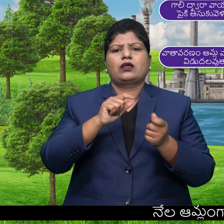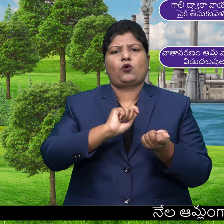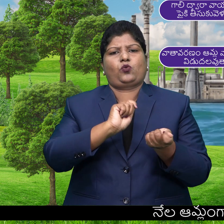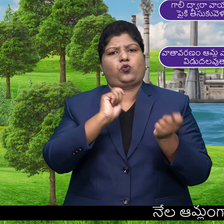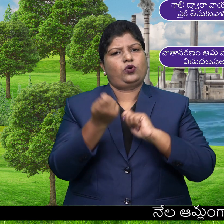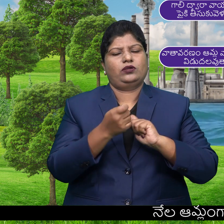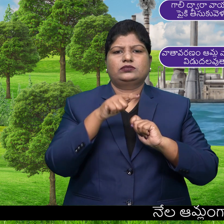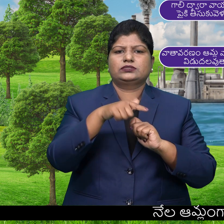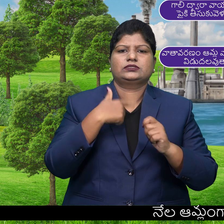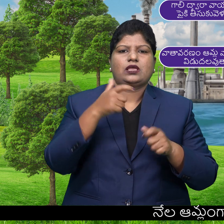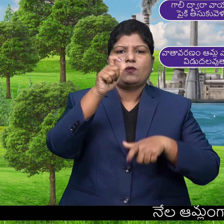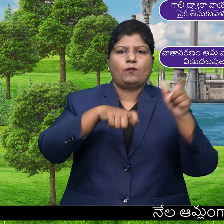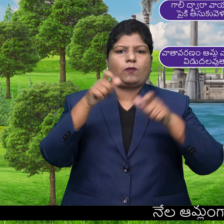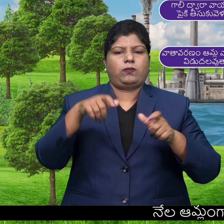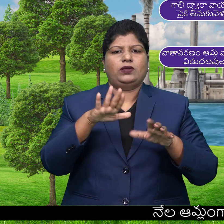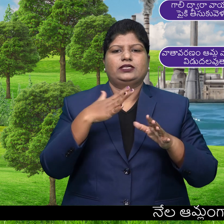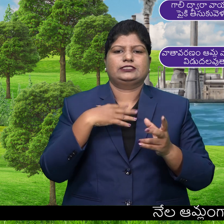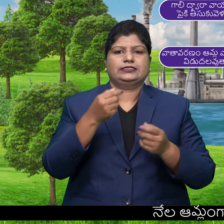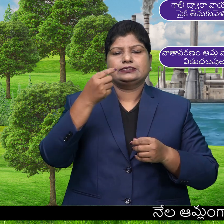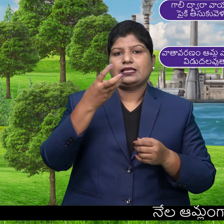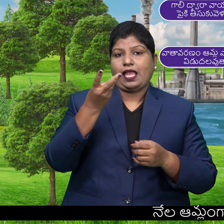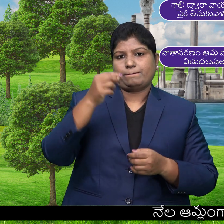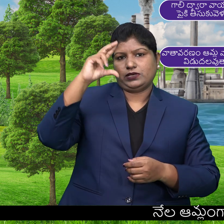నేల ఆమ్లంగా మారుతుంది మరియు